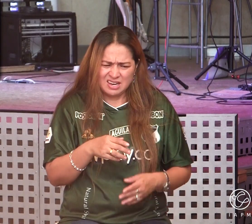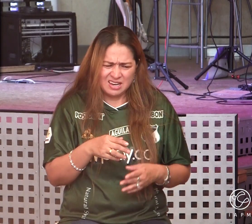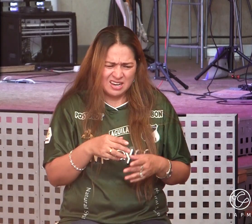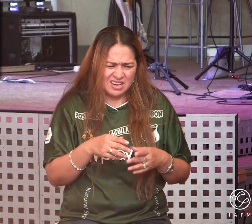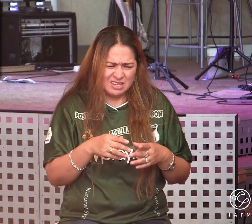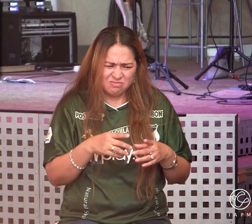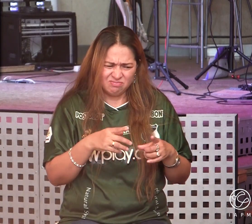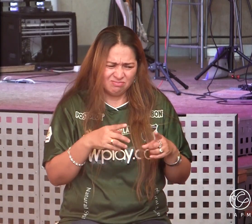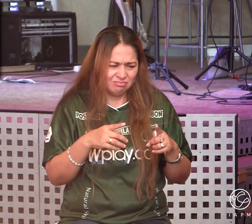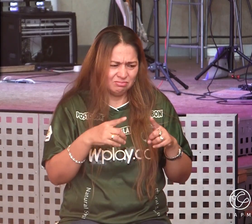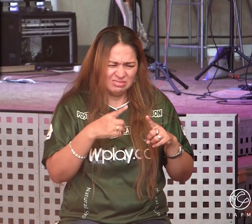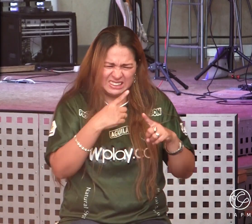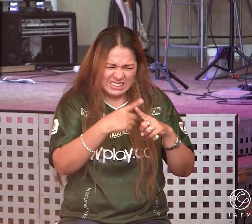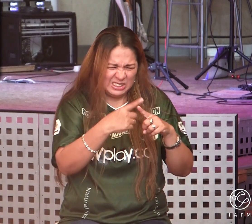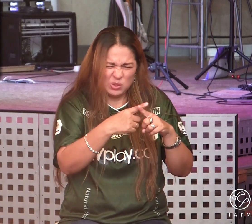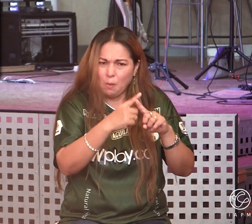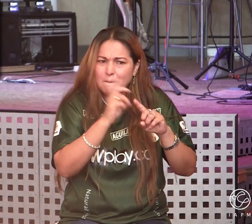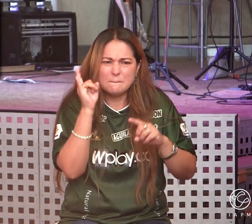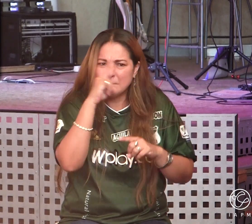tuvo Abraham?